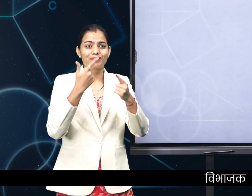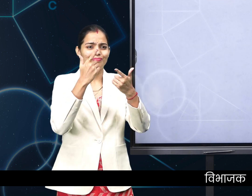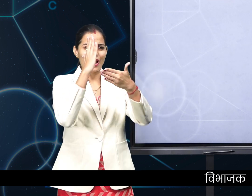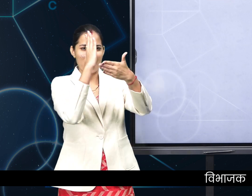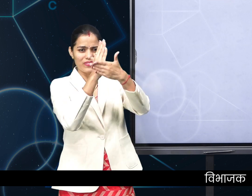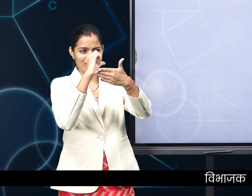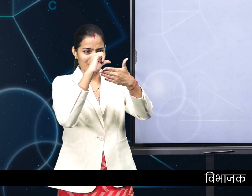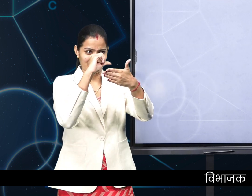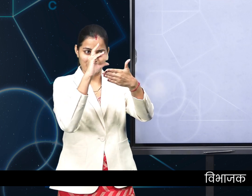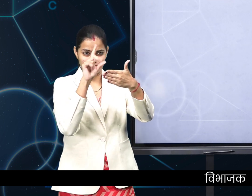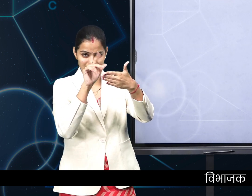विभाजक,